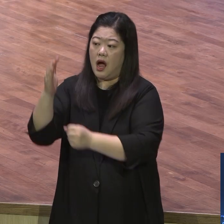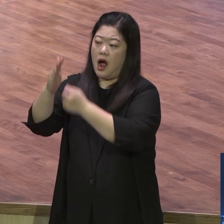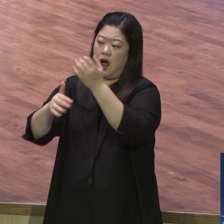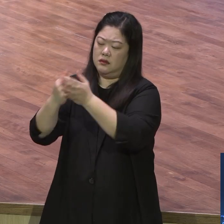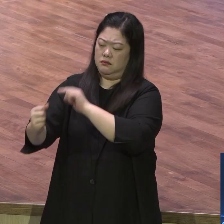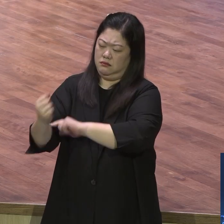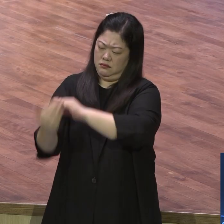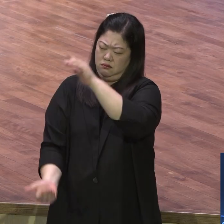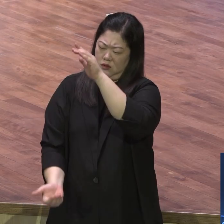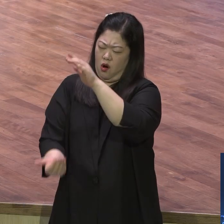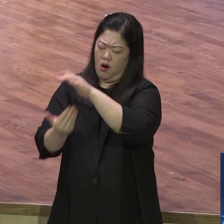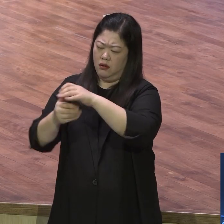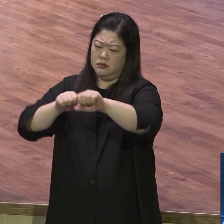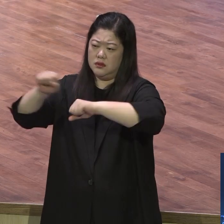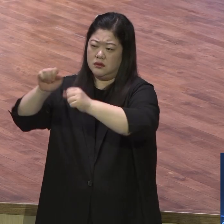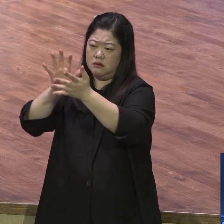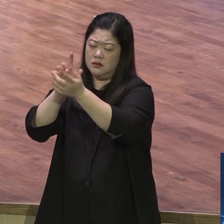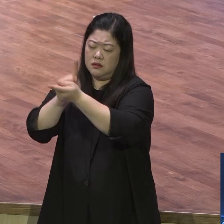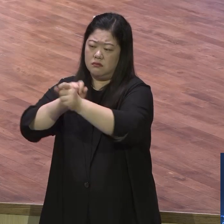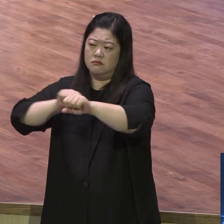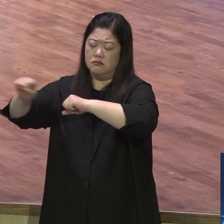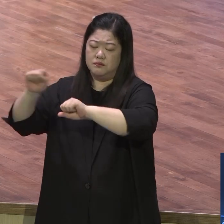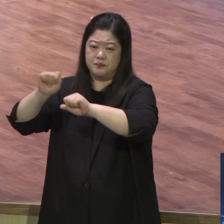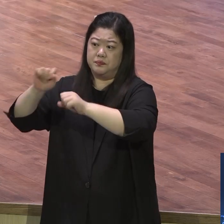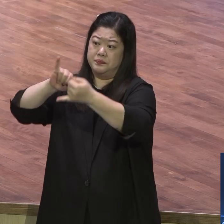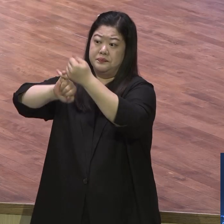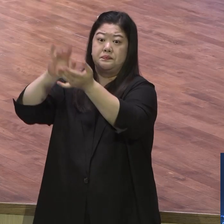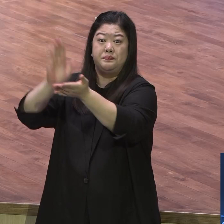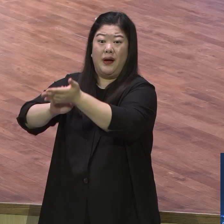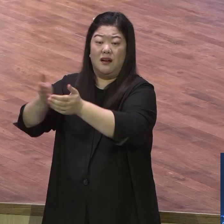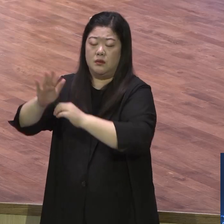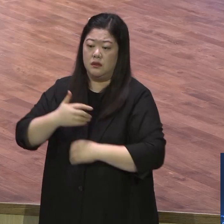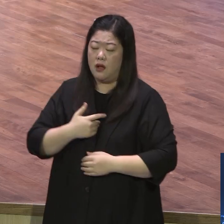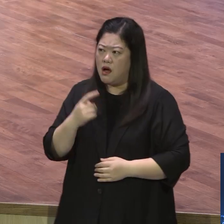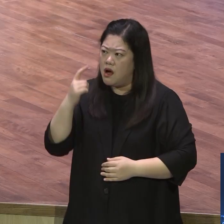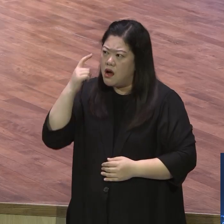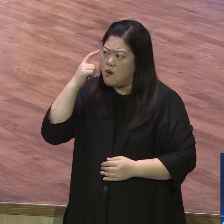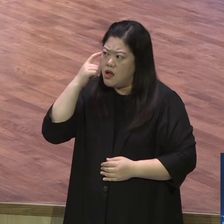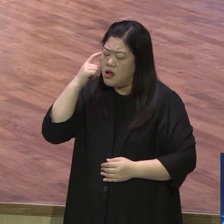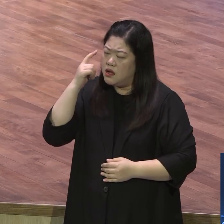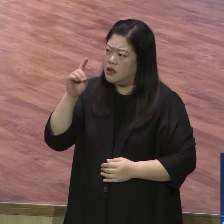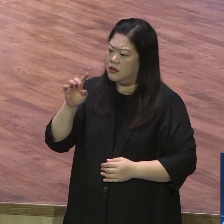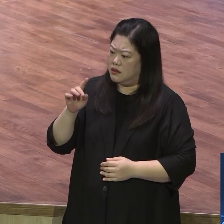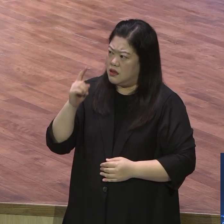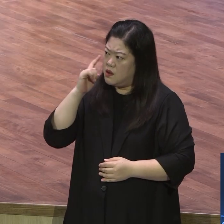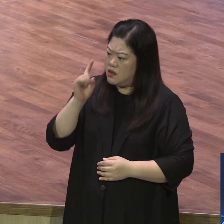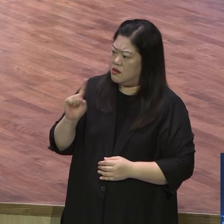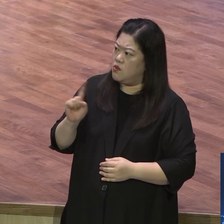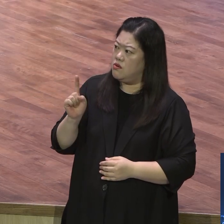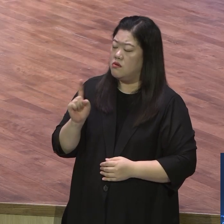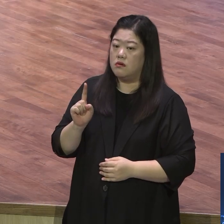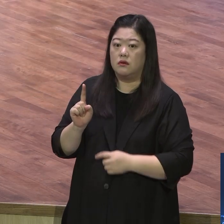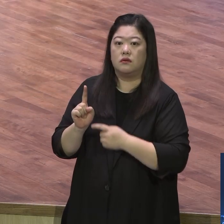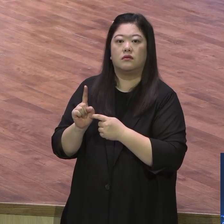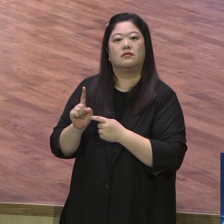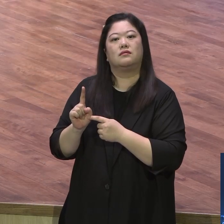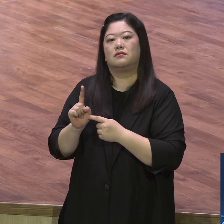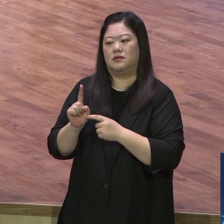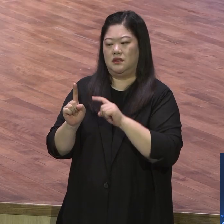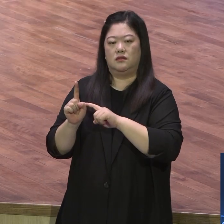내가 무슨 이해가 돼서 하느냐 말이에요 하나님의 말씀에는요 캐션을 갖고 있으면 안 돼